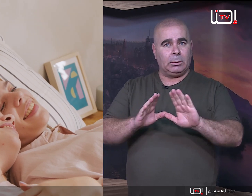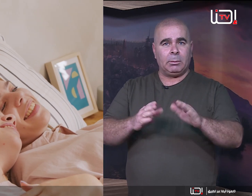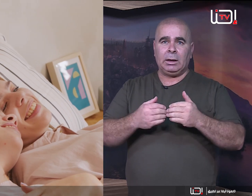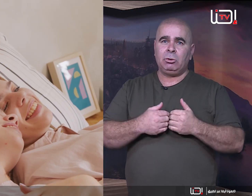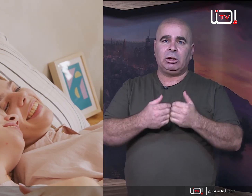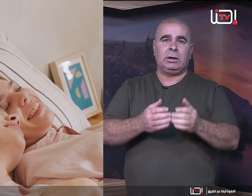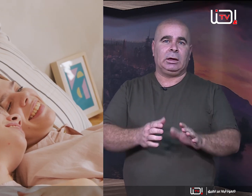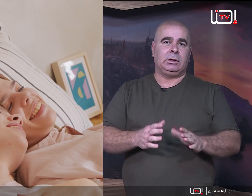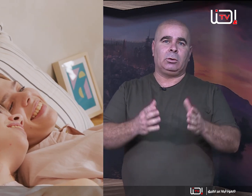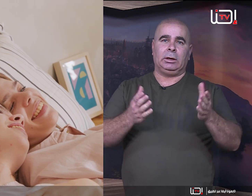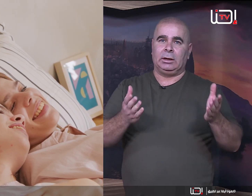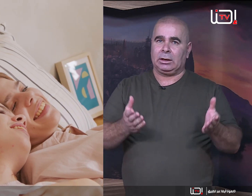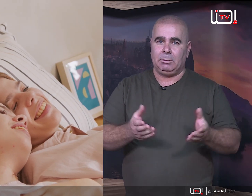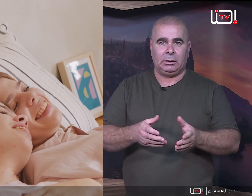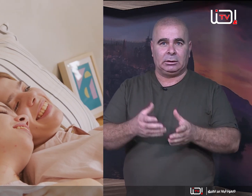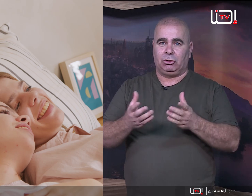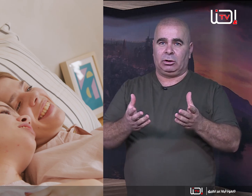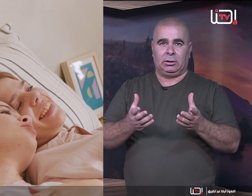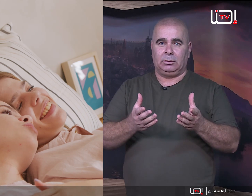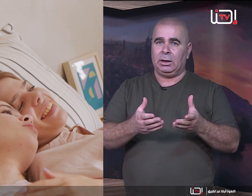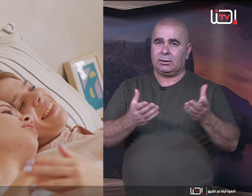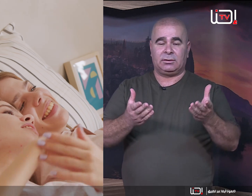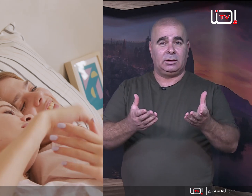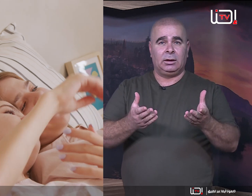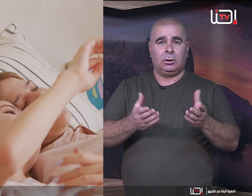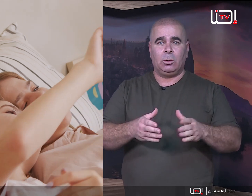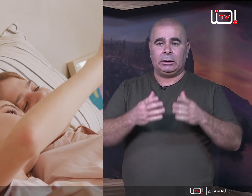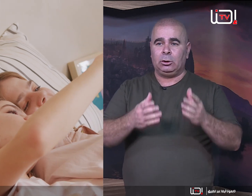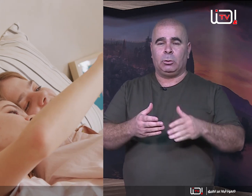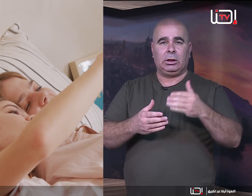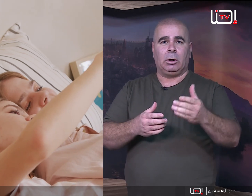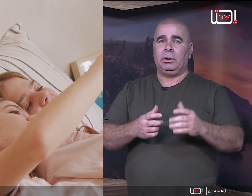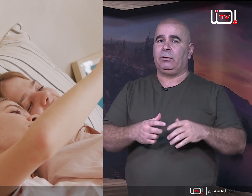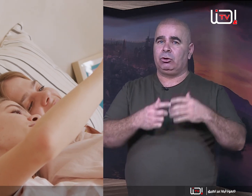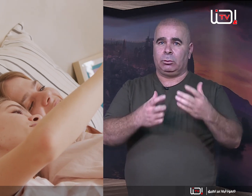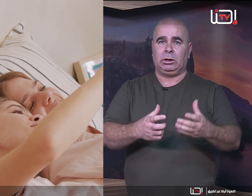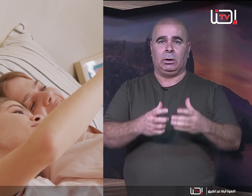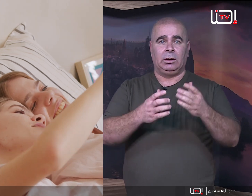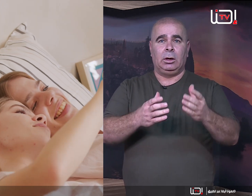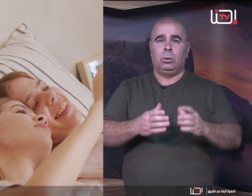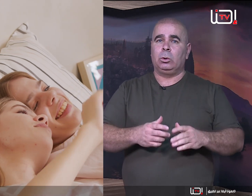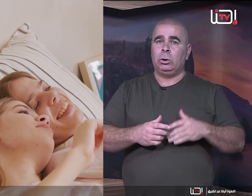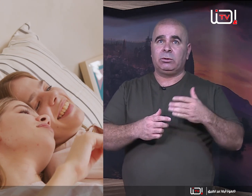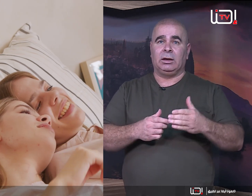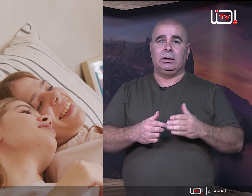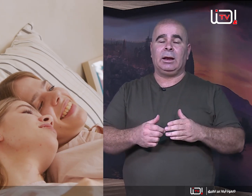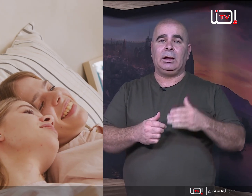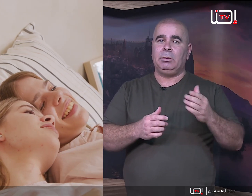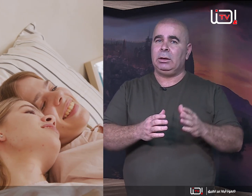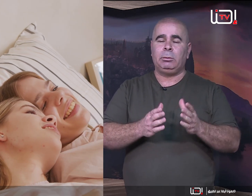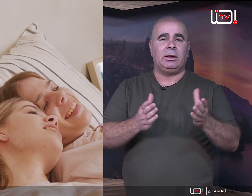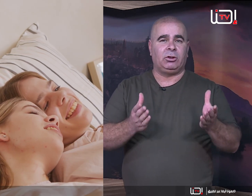وتمام انا مش ضد انك انت يكون عندك ماده تنشرها بالعكس كل واحد عنده محتوى وبيعرف ينشر محتوى يوصل